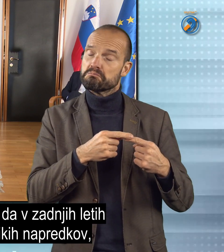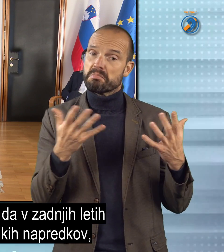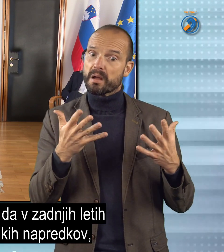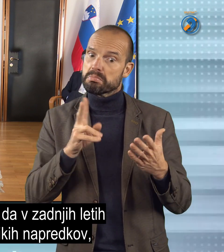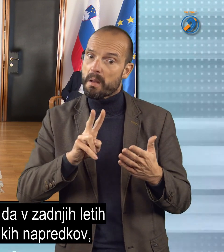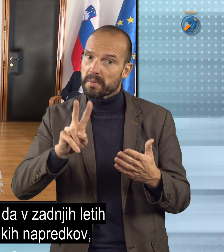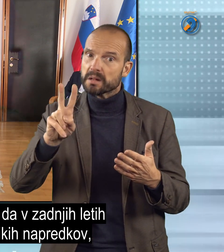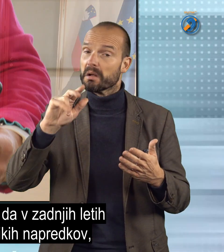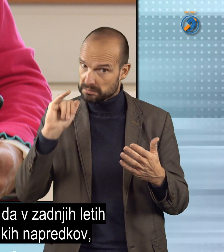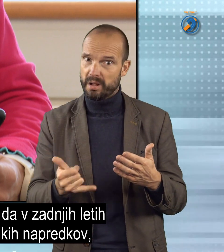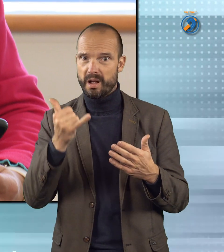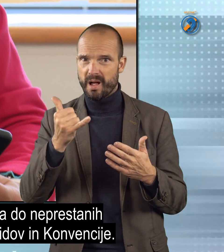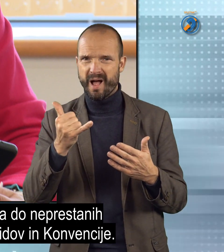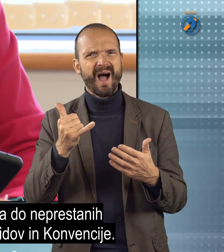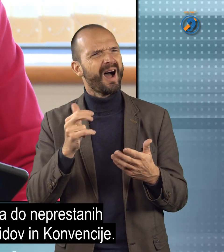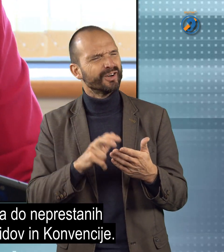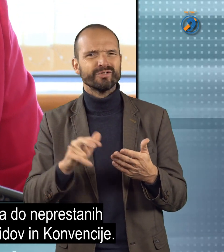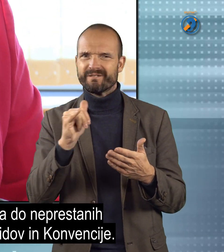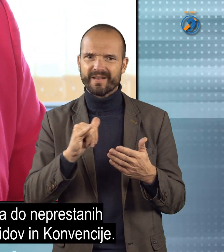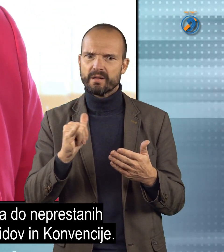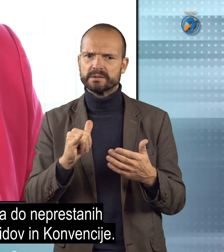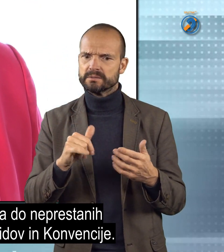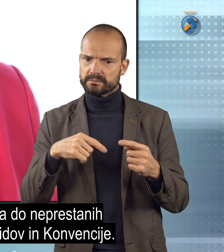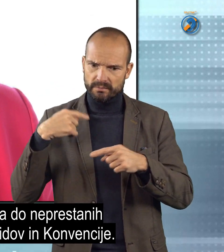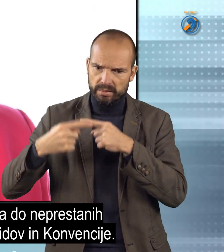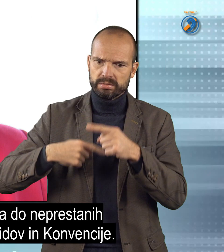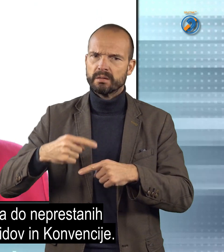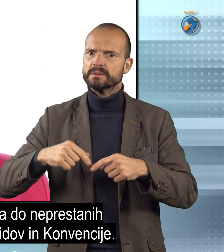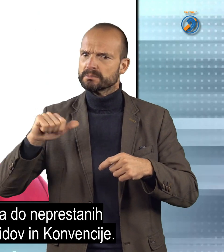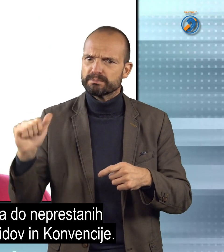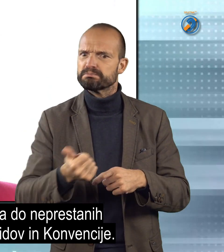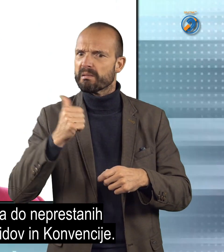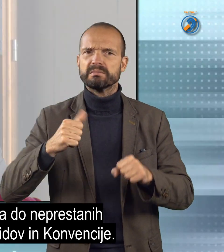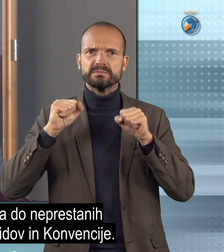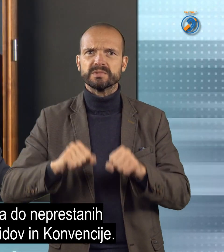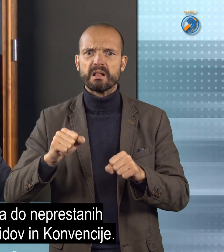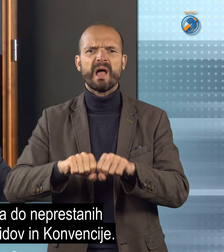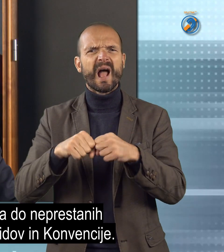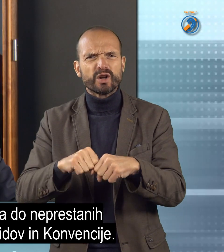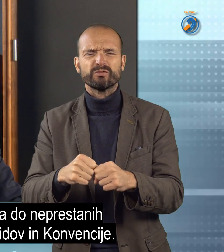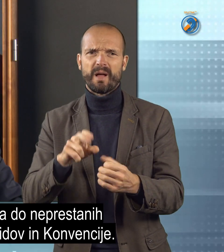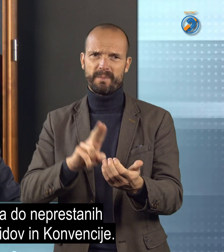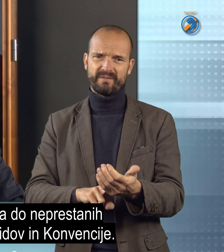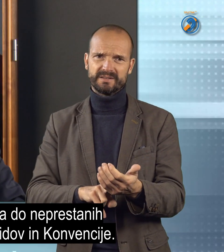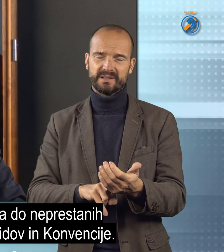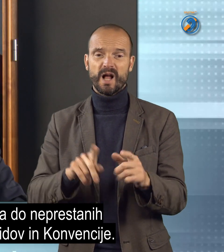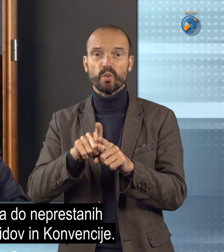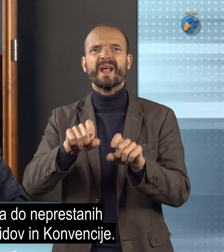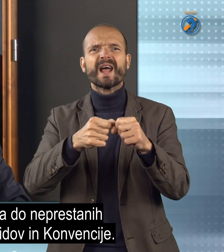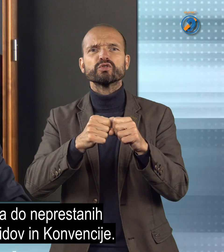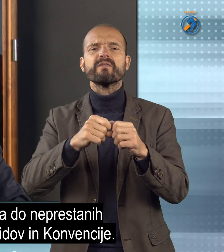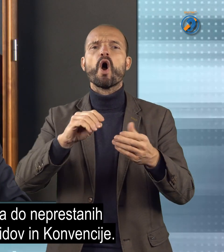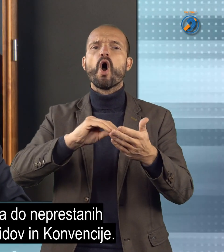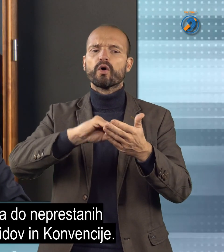do velikih napredkov, ampak kljub temu prihaja do neprestanih kršitev pravic invalidov, neprestanih